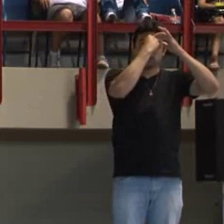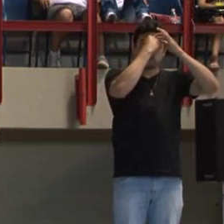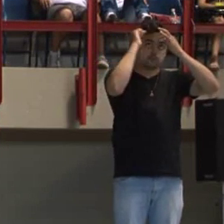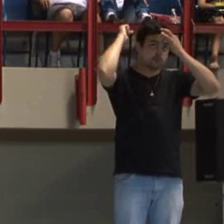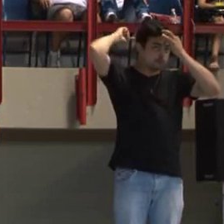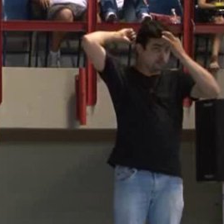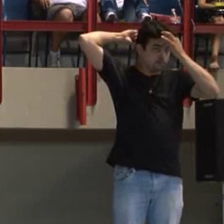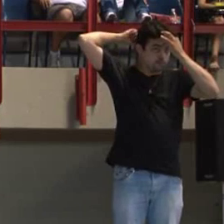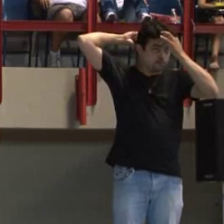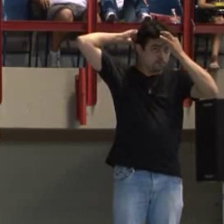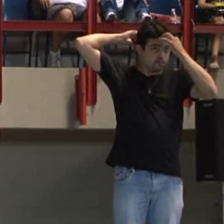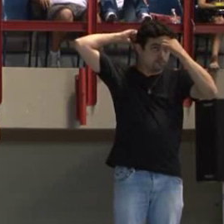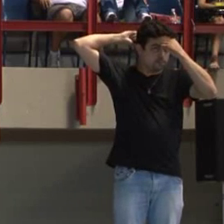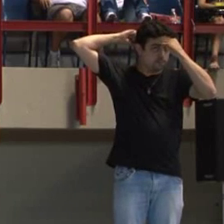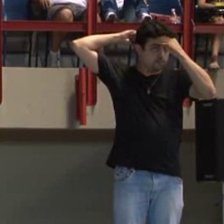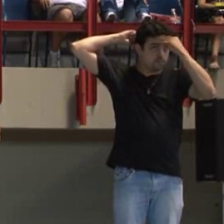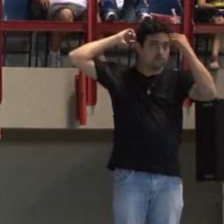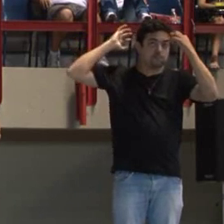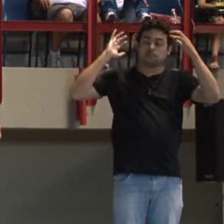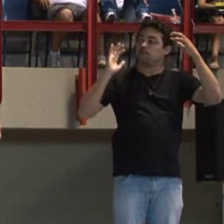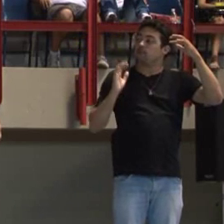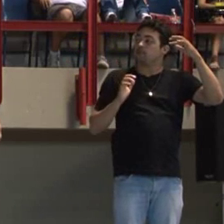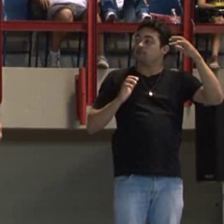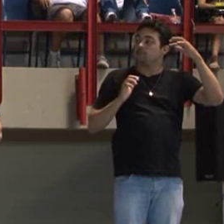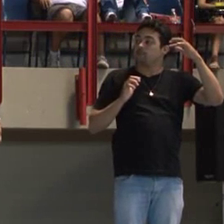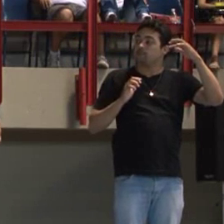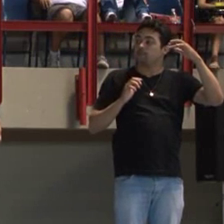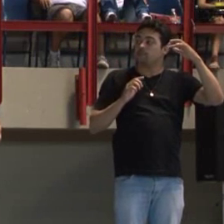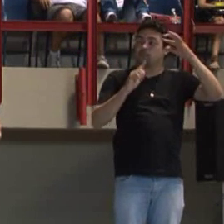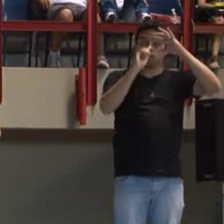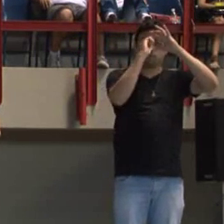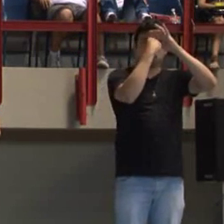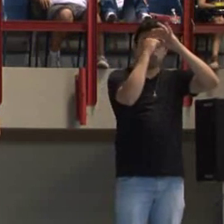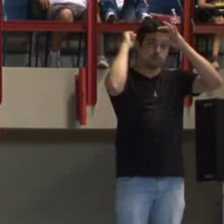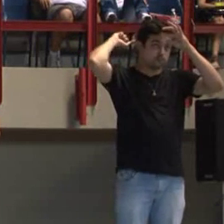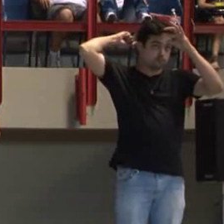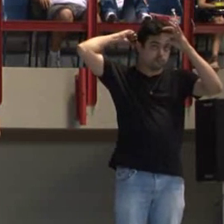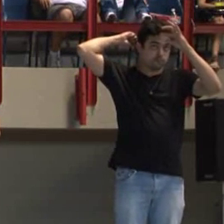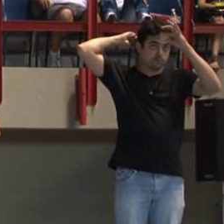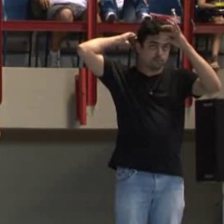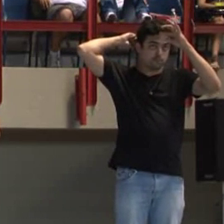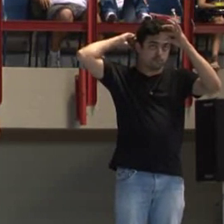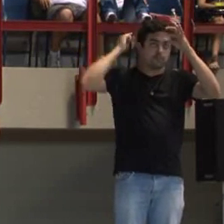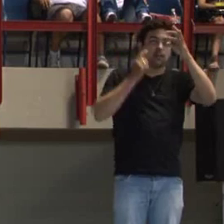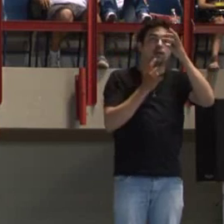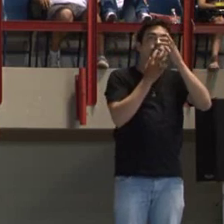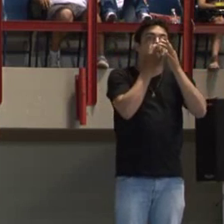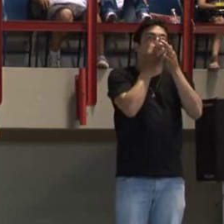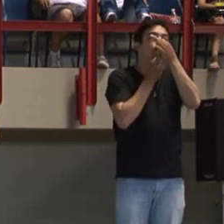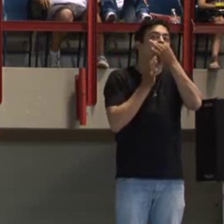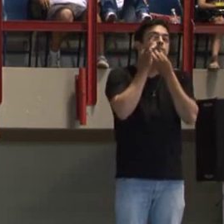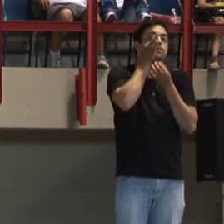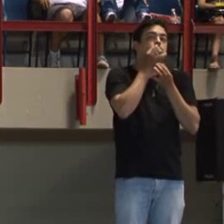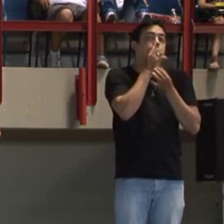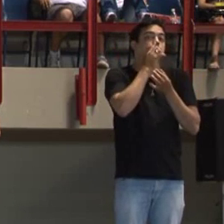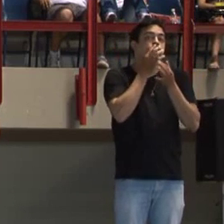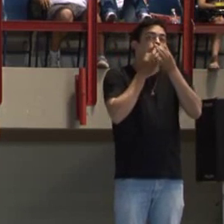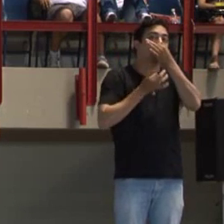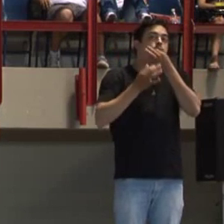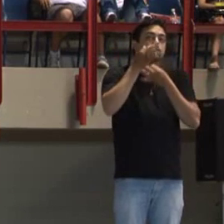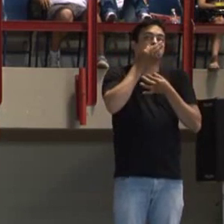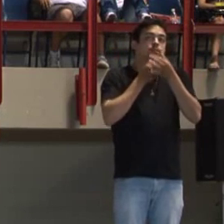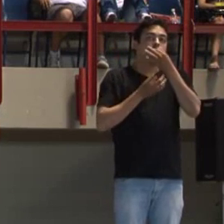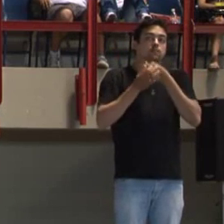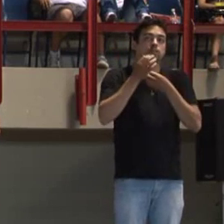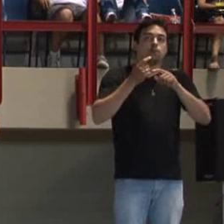atrás, tá? Na famosa moleira. E aí eles tiravam o cérebro pelo nariz. Tira pelo